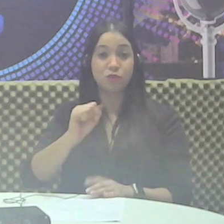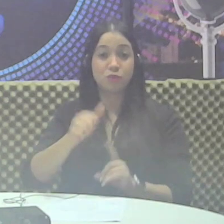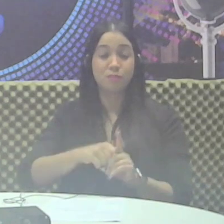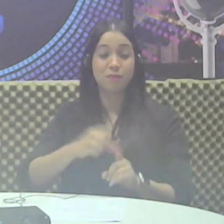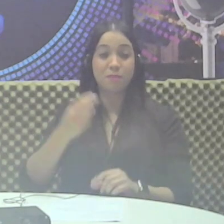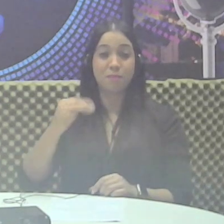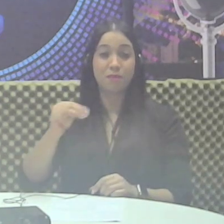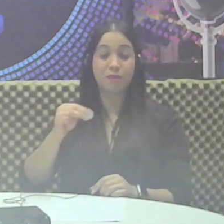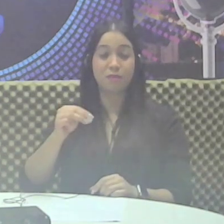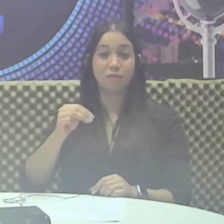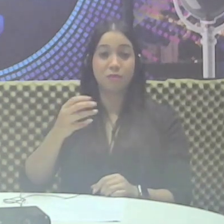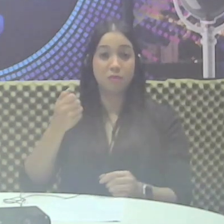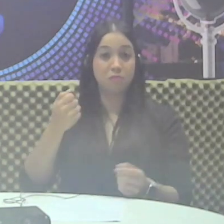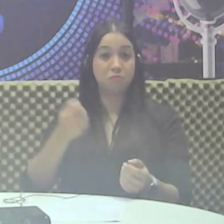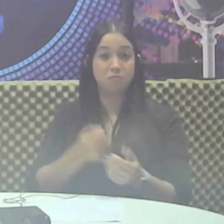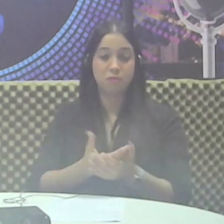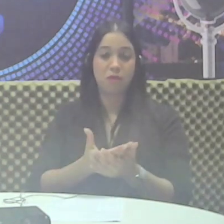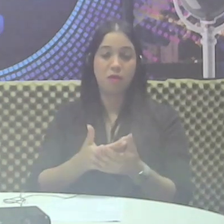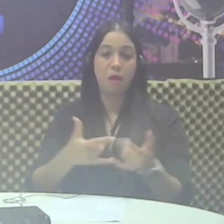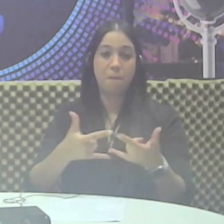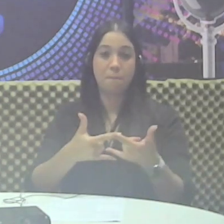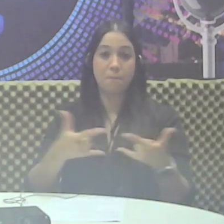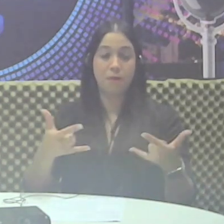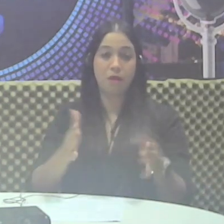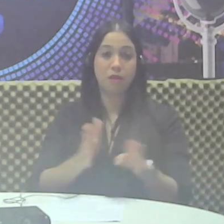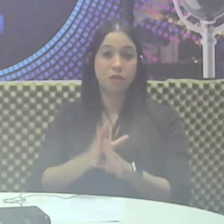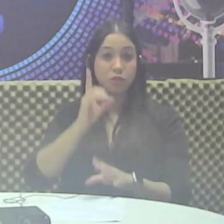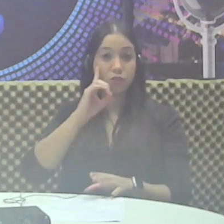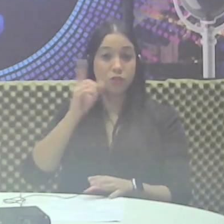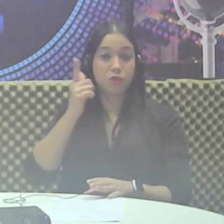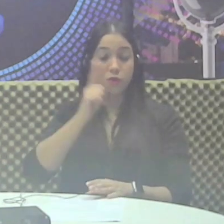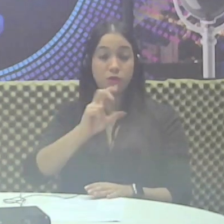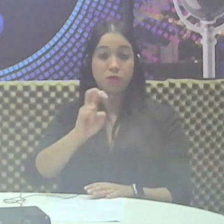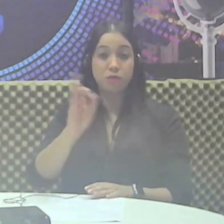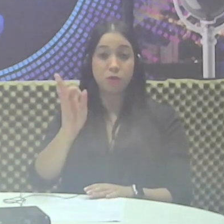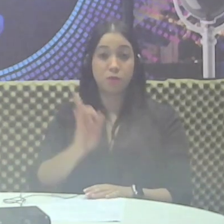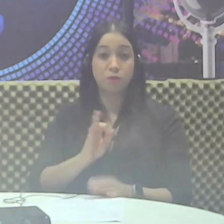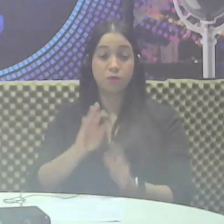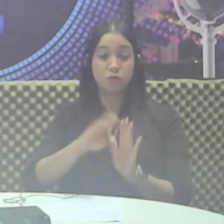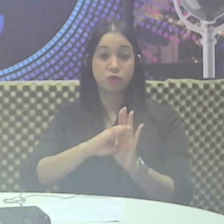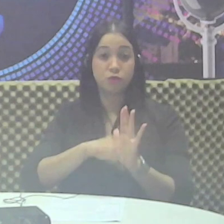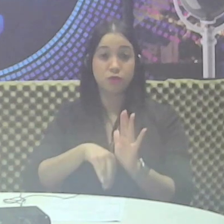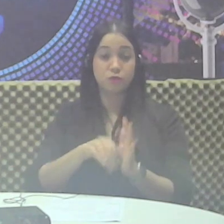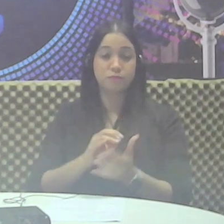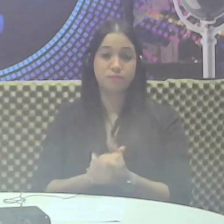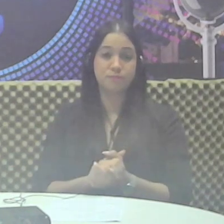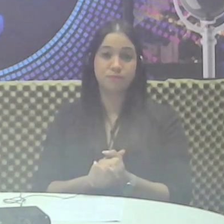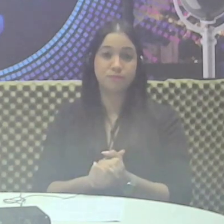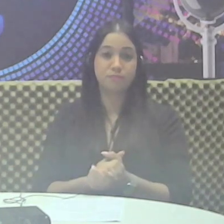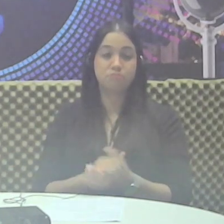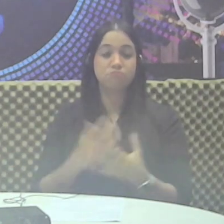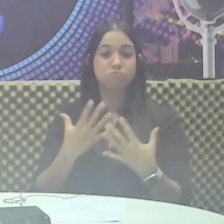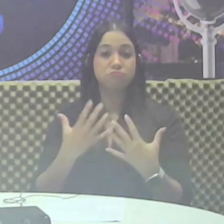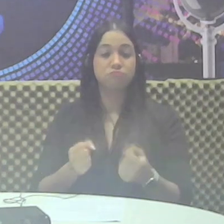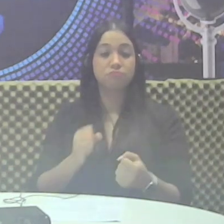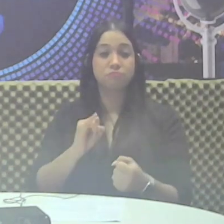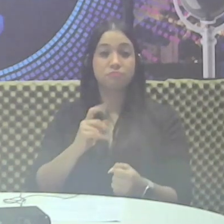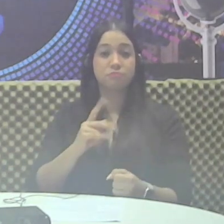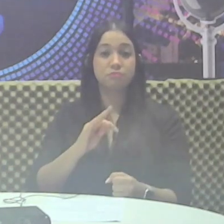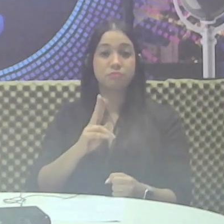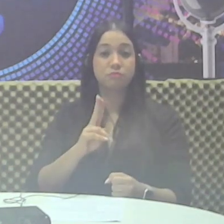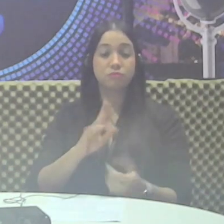março. Quem quitar o boleto físico até essa data obtém 5% de desconto. Para aderir ao IPTU